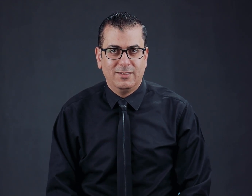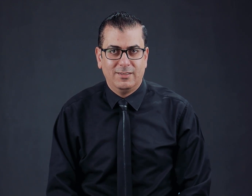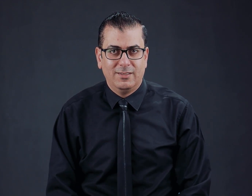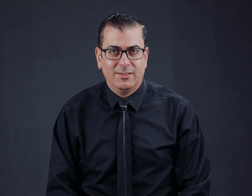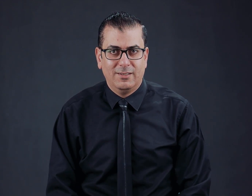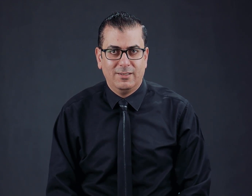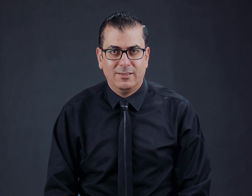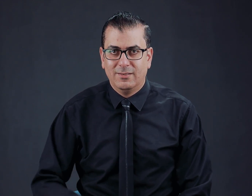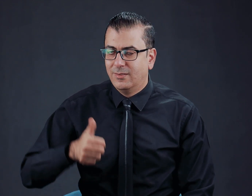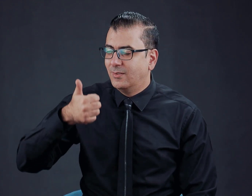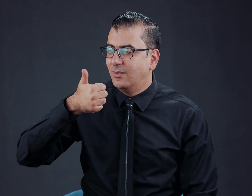سويلح،